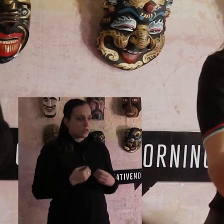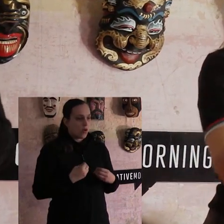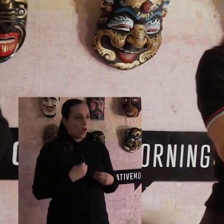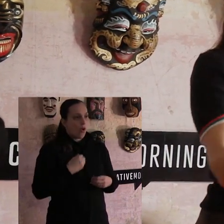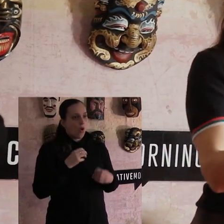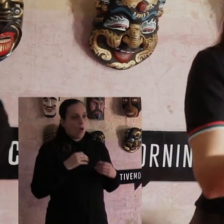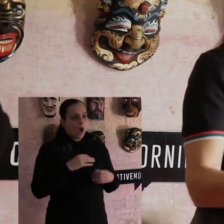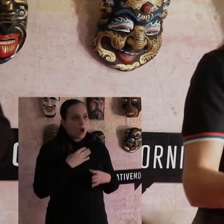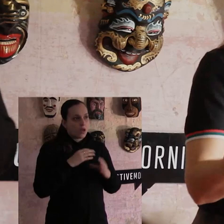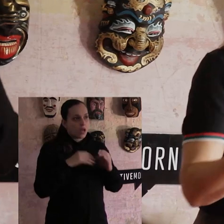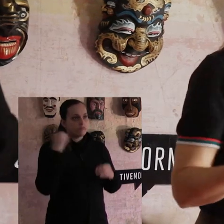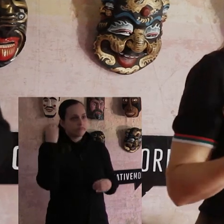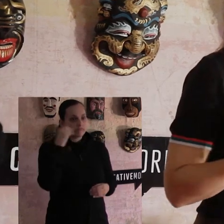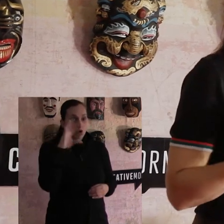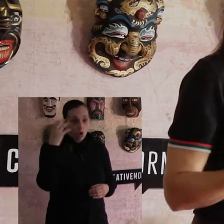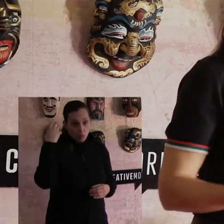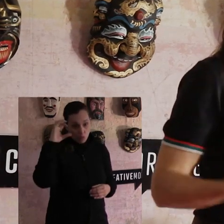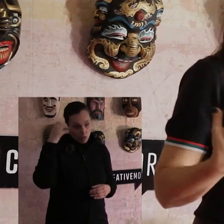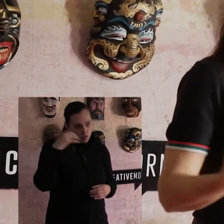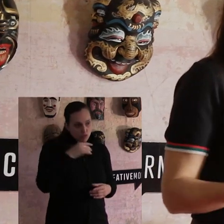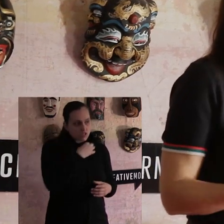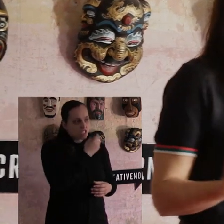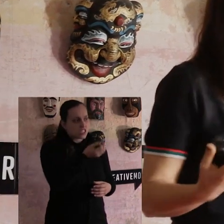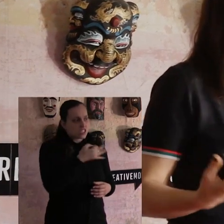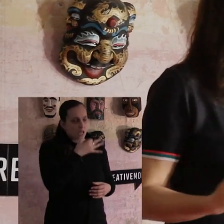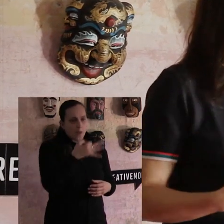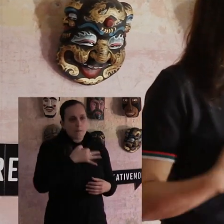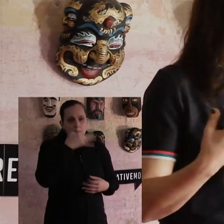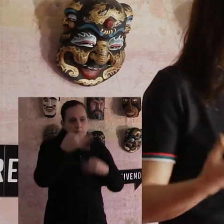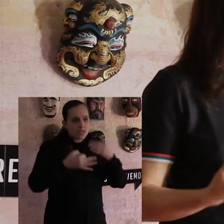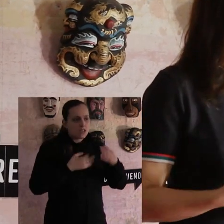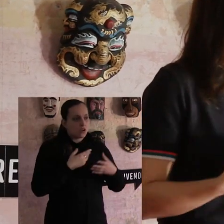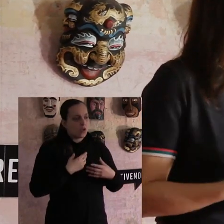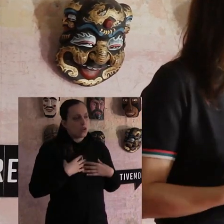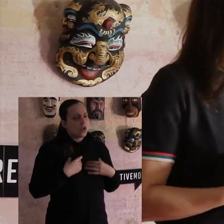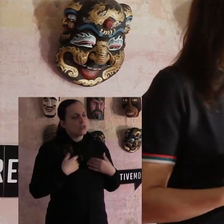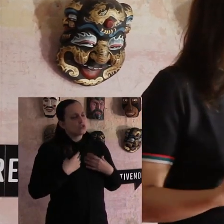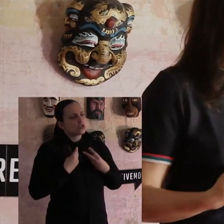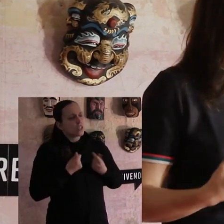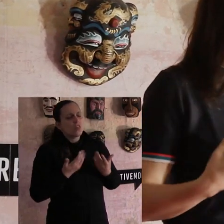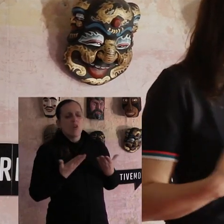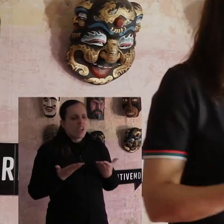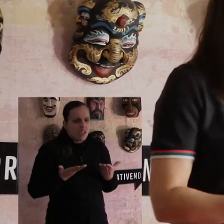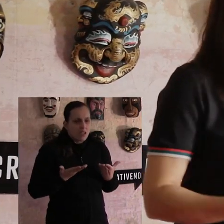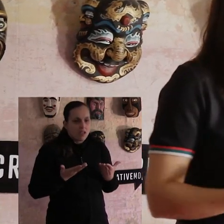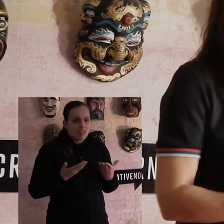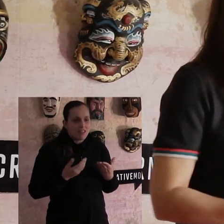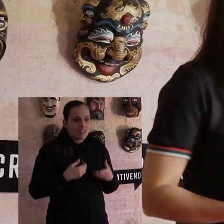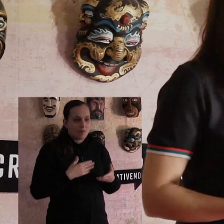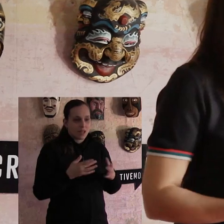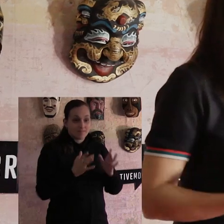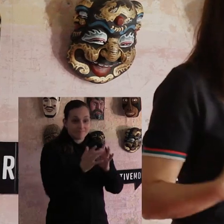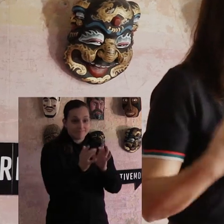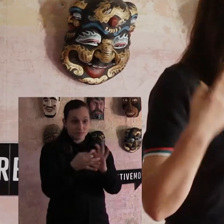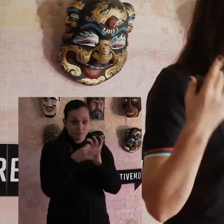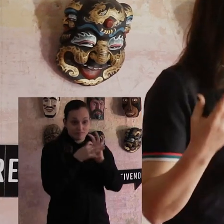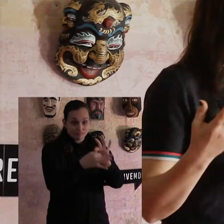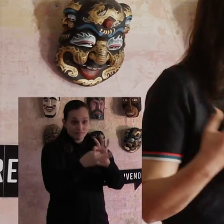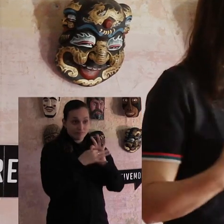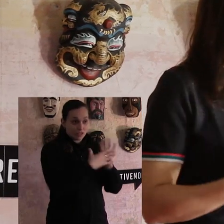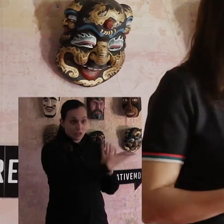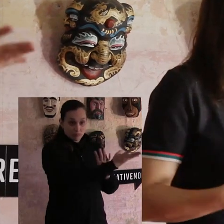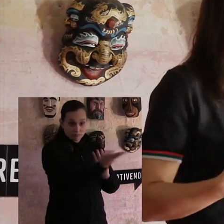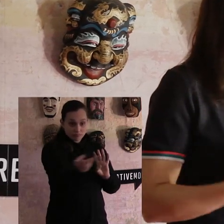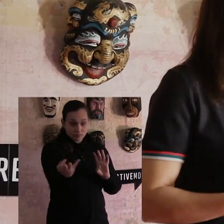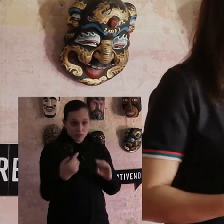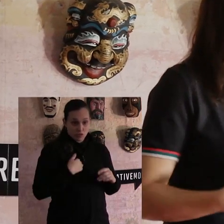Si yo voy y me siento ahí, ¿qué me gustaría recibir o qué me gustaría que me pasara o cuál sería la experiencia? Así pasa con los espectáculos, los pienso